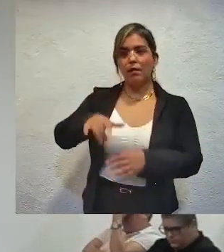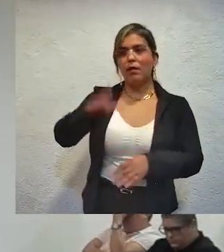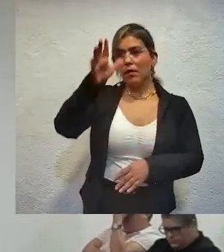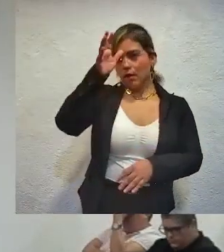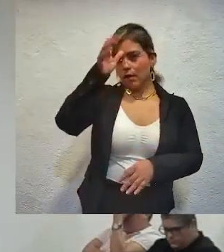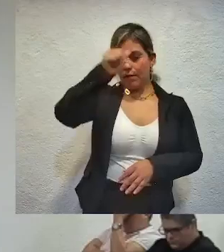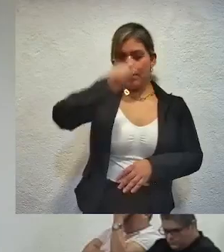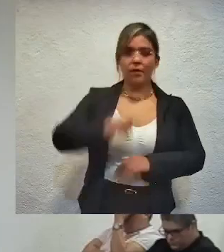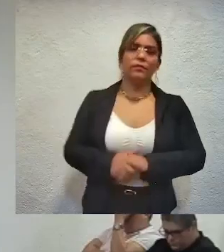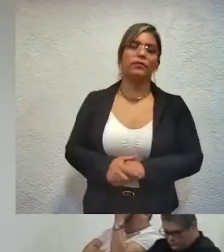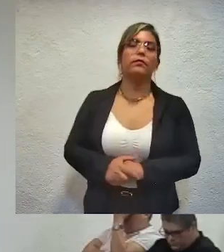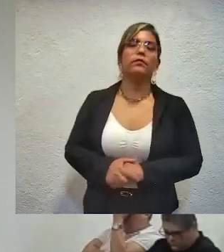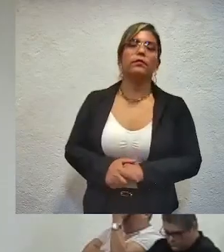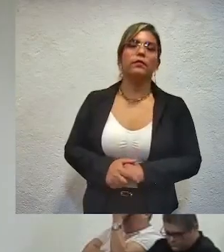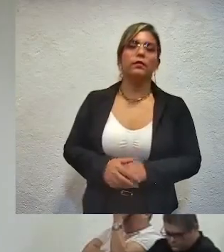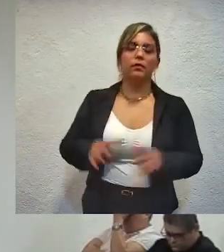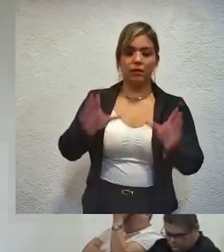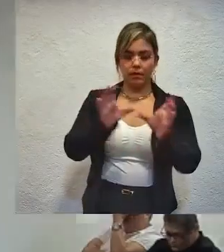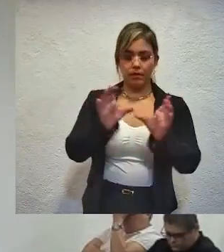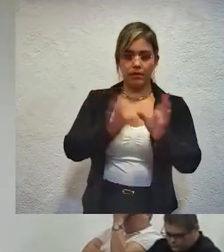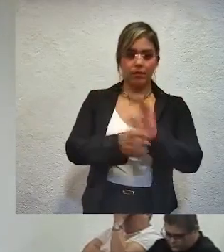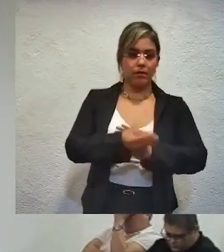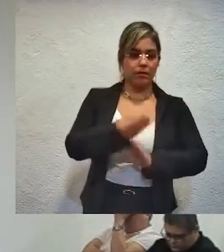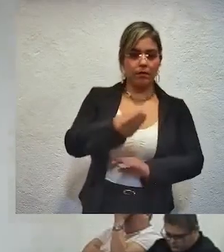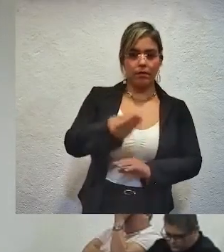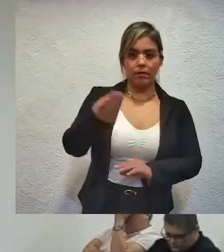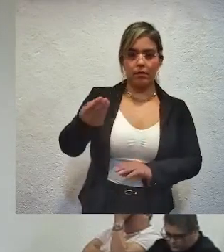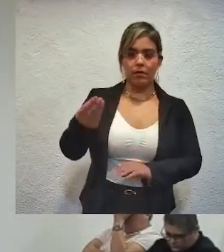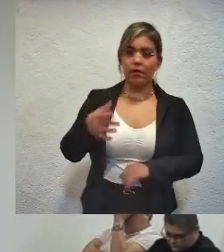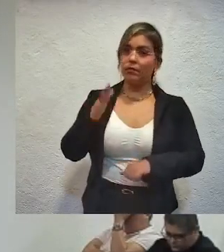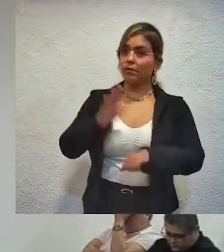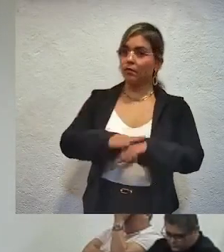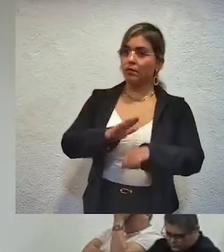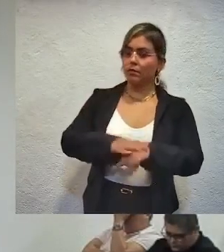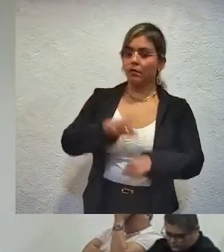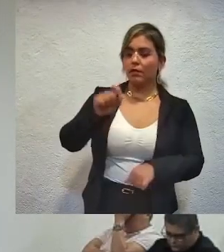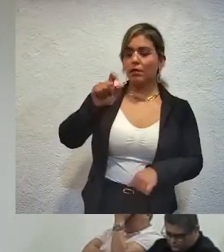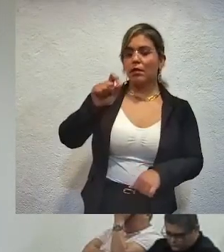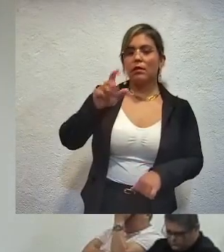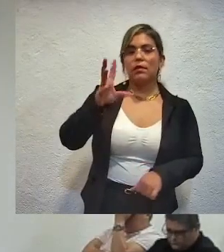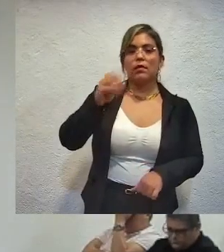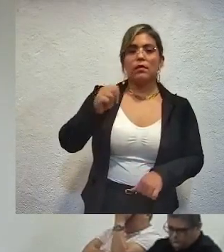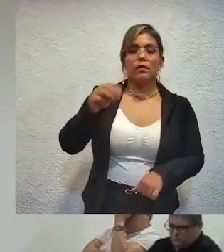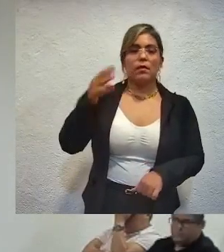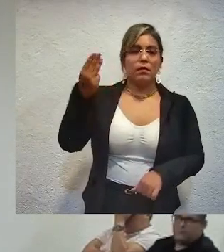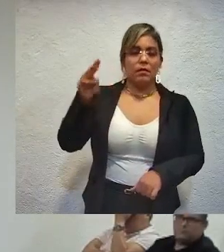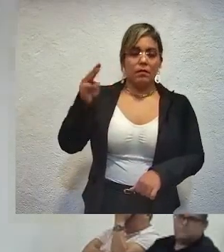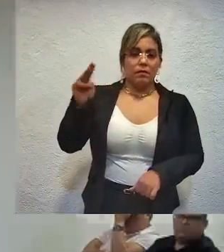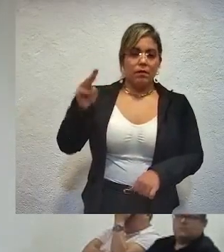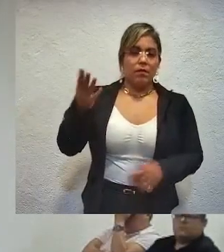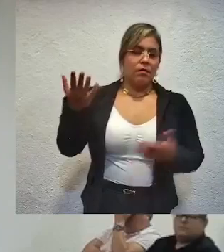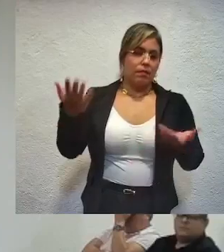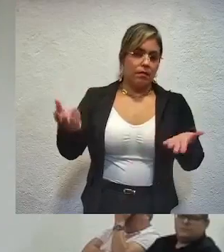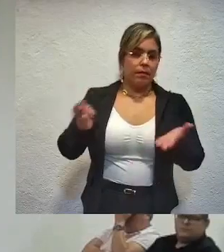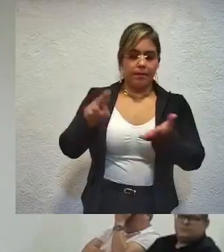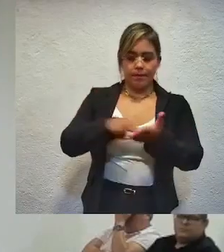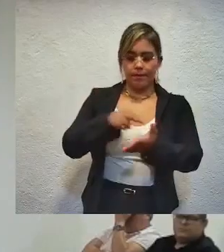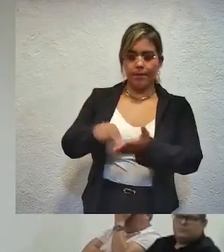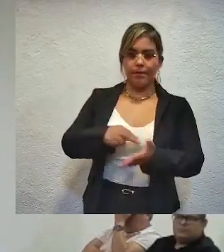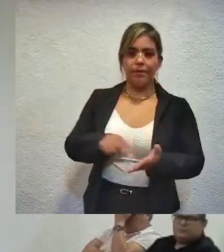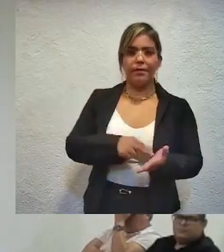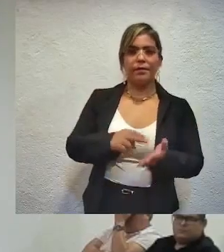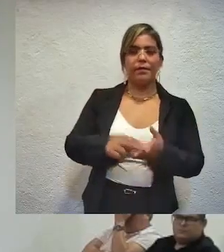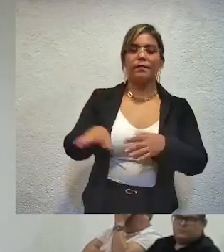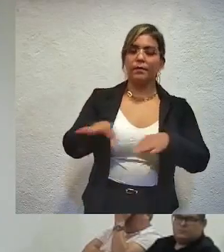jurisdiccional. De las constancias que obran en autos, se advierte que el 29 de mayo las partes suscribieron el respectivo convenio laboral con